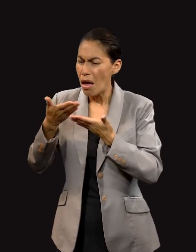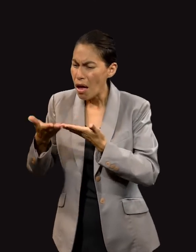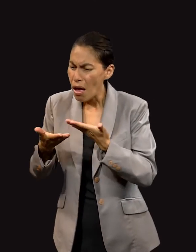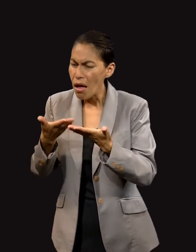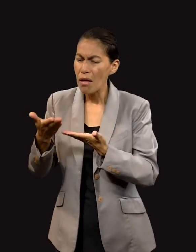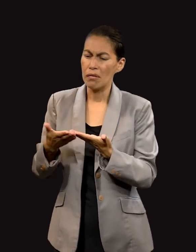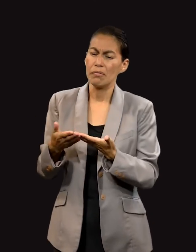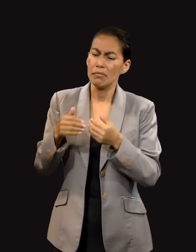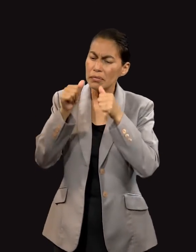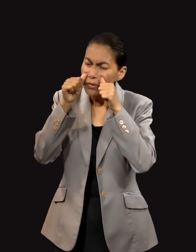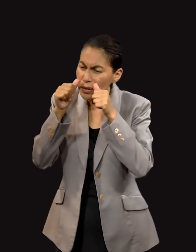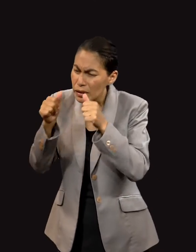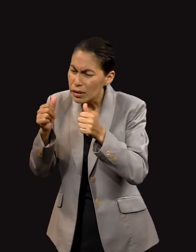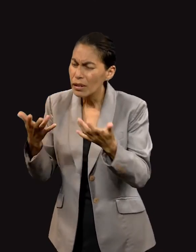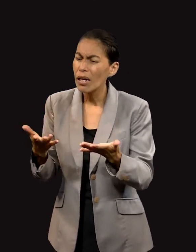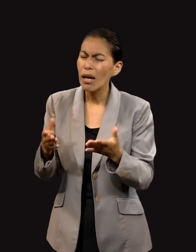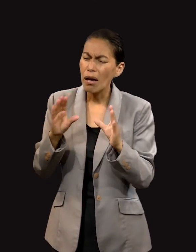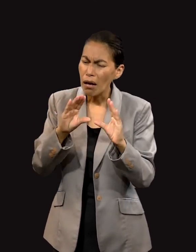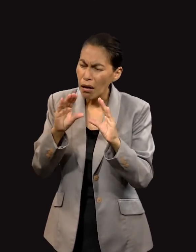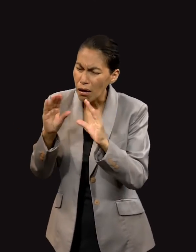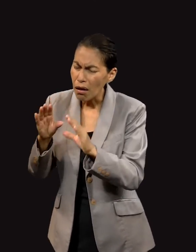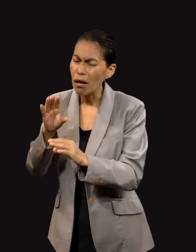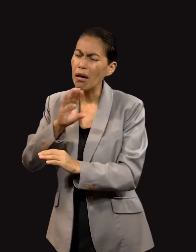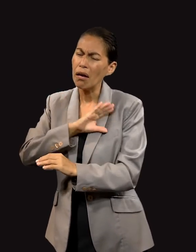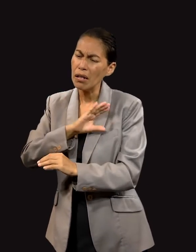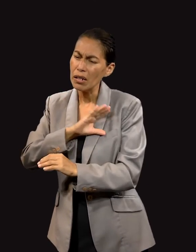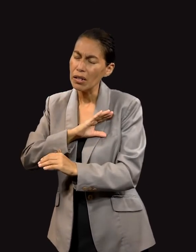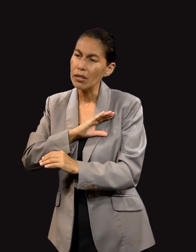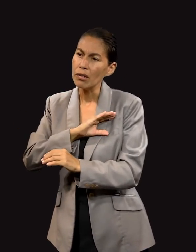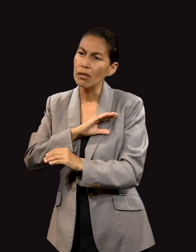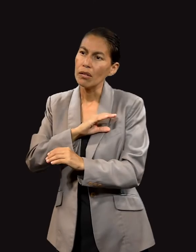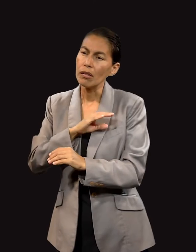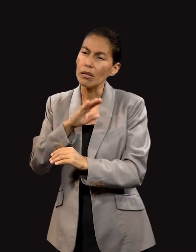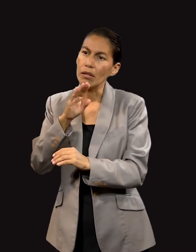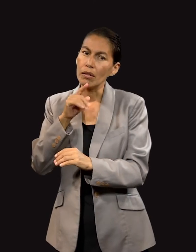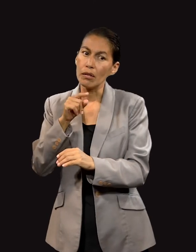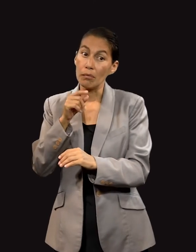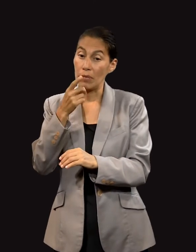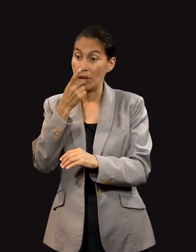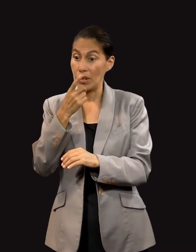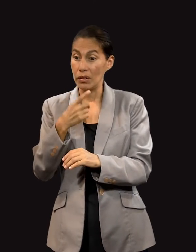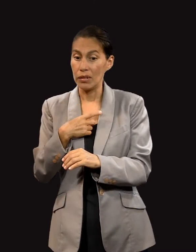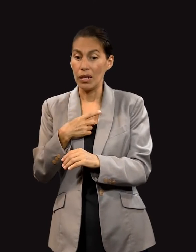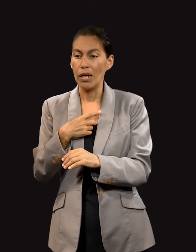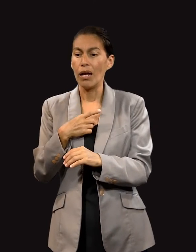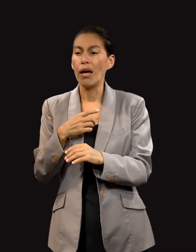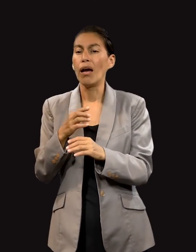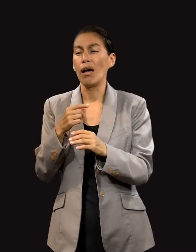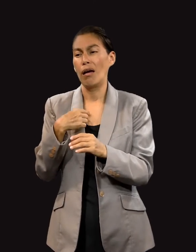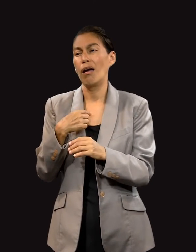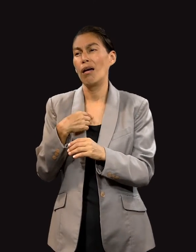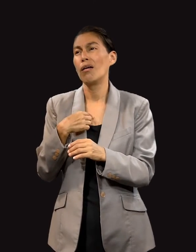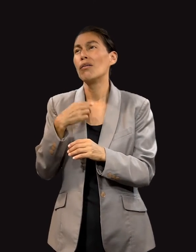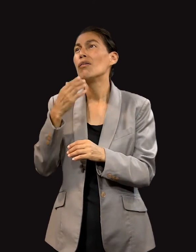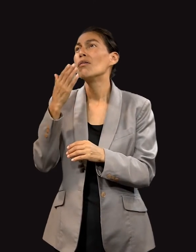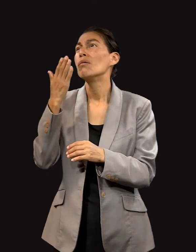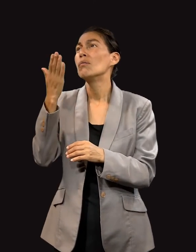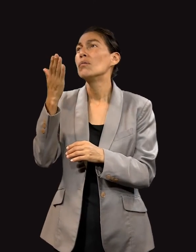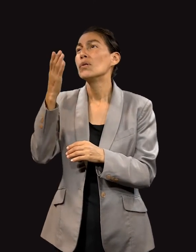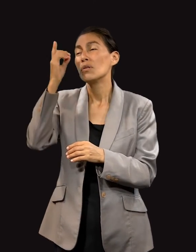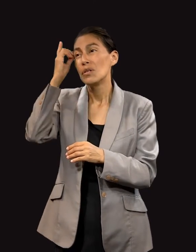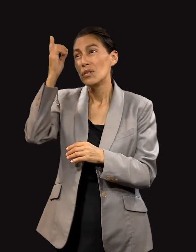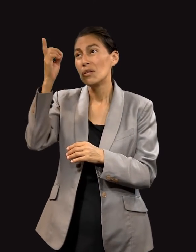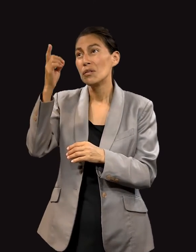atendiera y con tanto cariño me decía, este, ay, le pido a Dios. Así me decía, le pido a Dios que nunca se te acabe